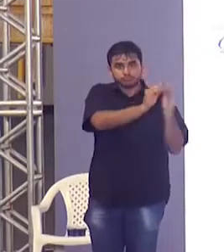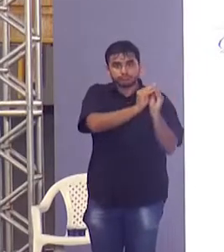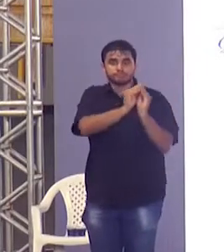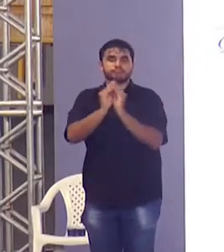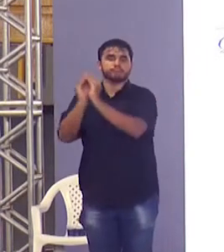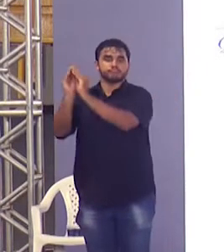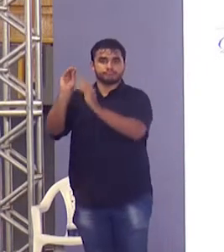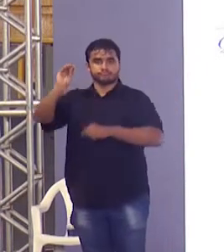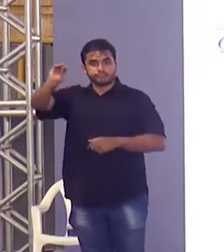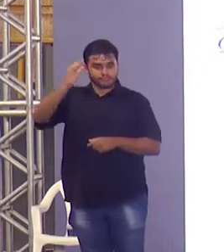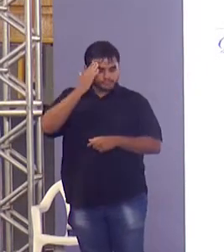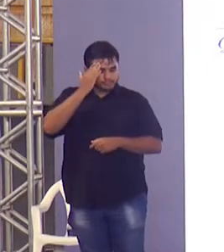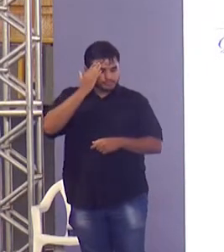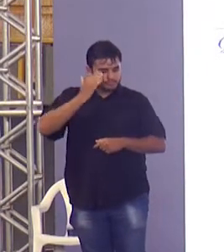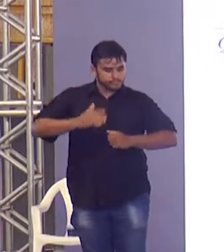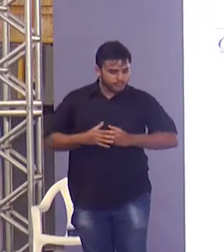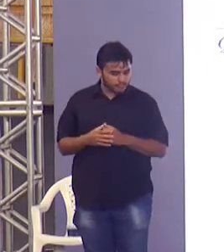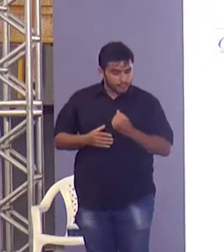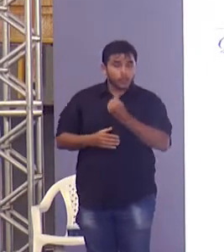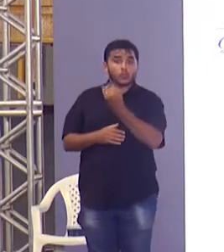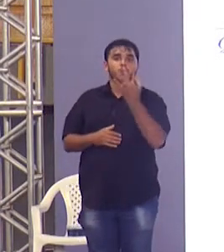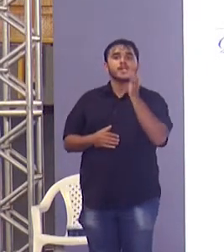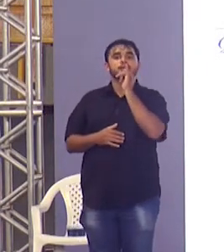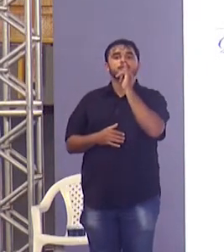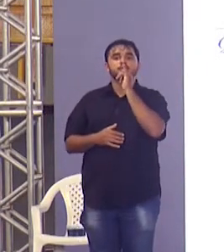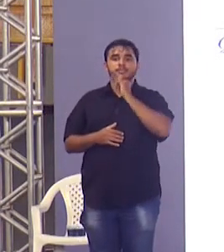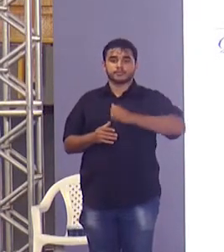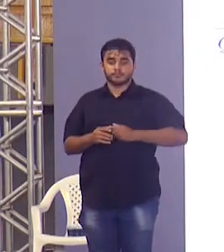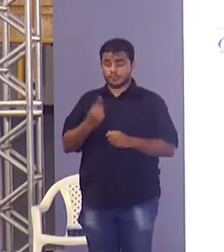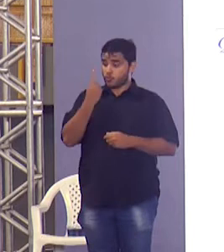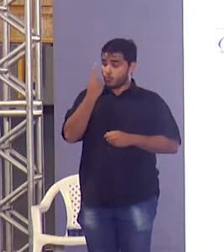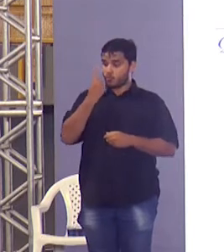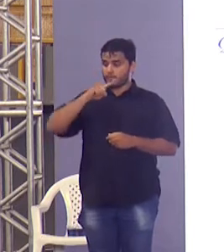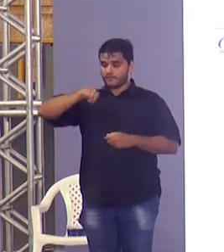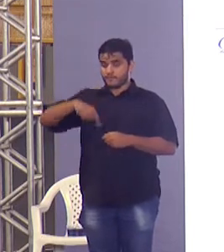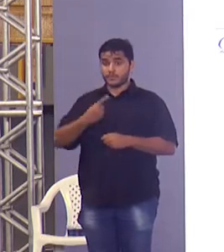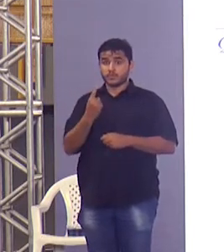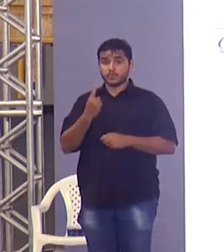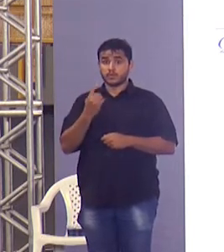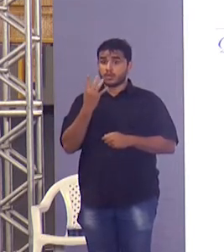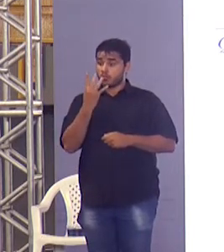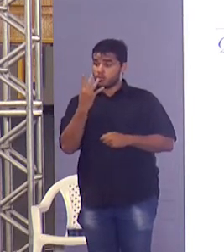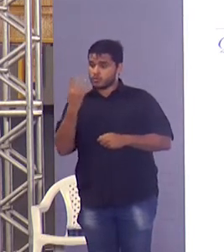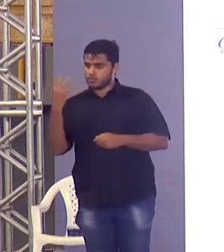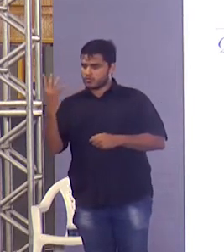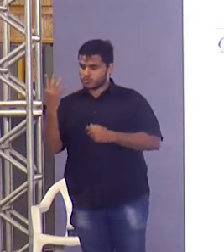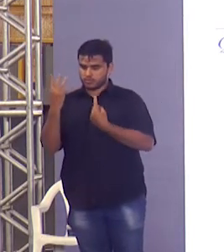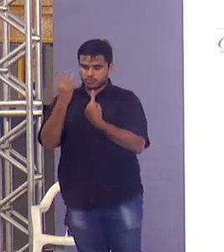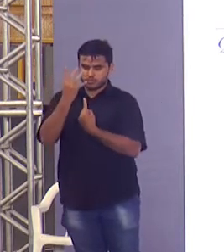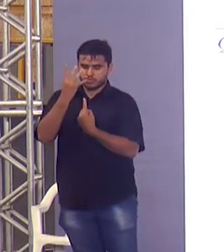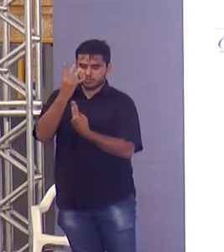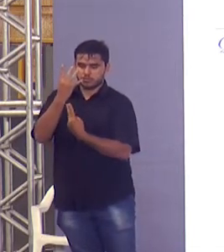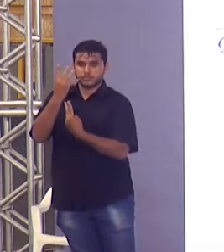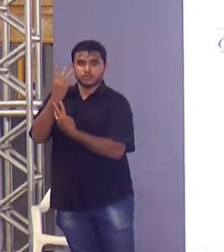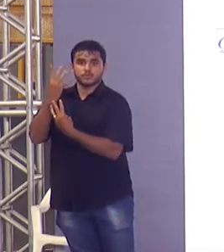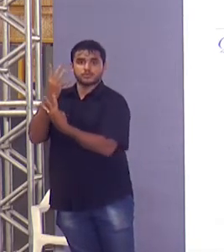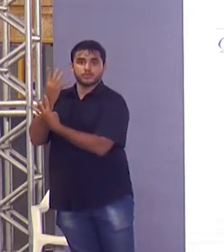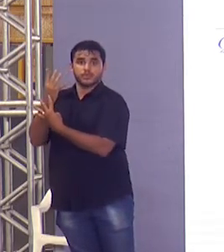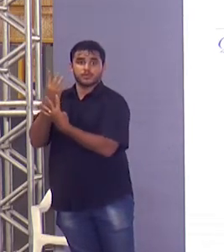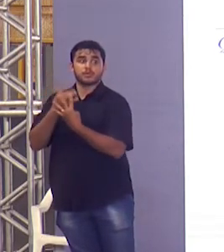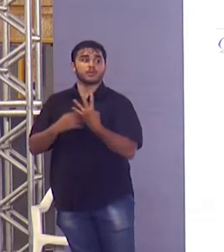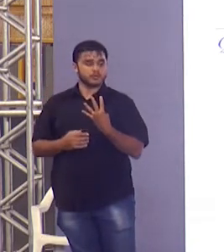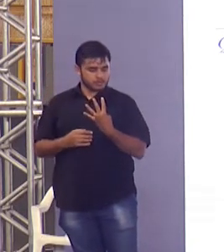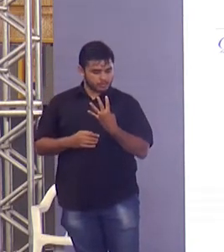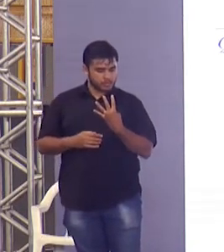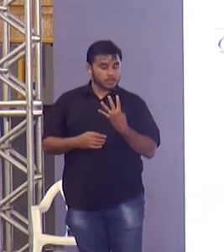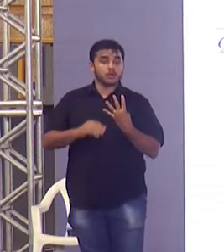os algarismos do período. Se o período tiver um algarismo, eu escrevo um 9. Se tiver 2